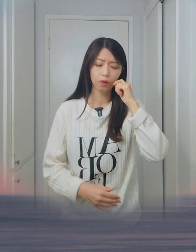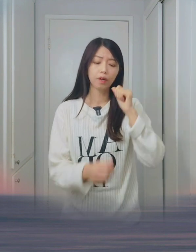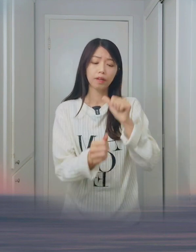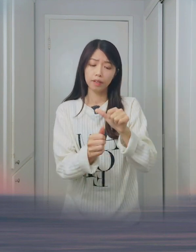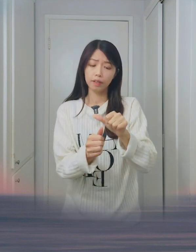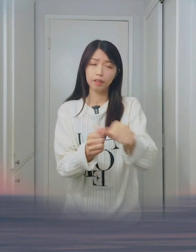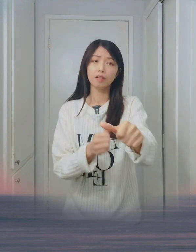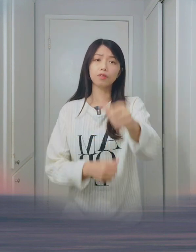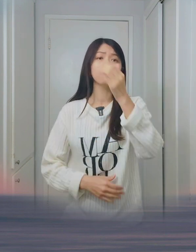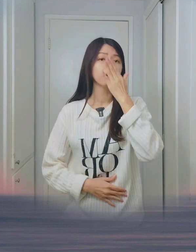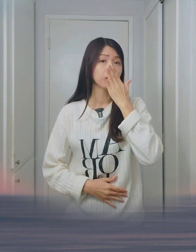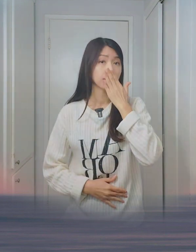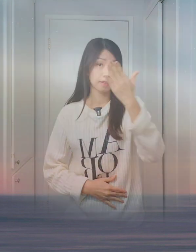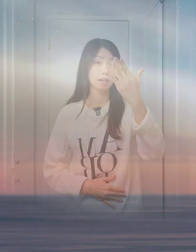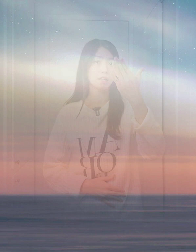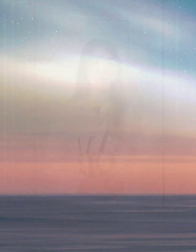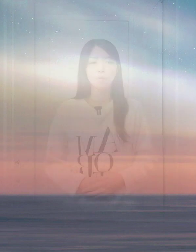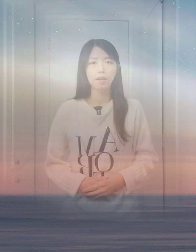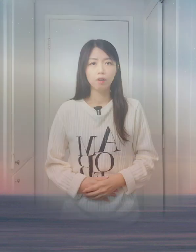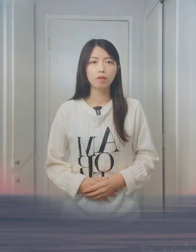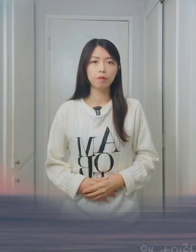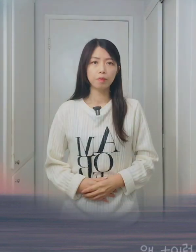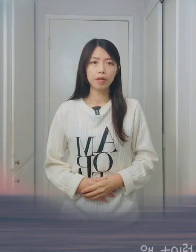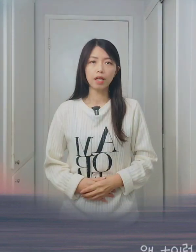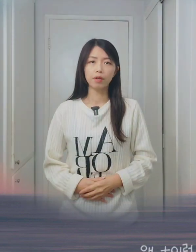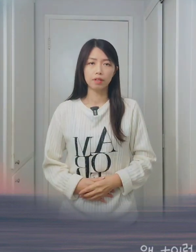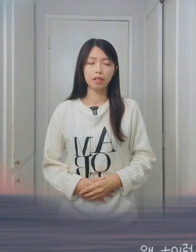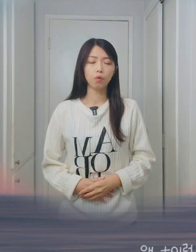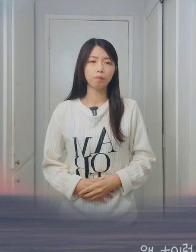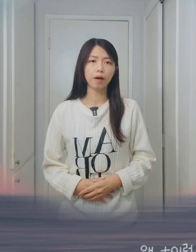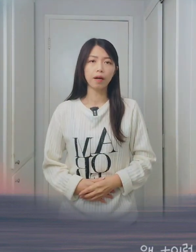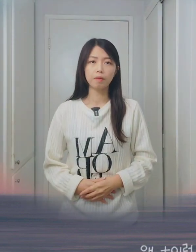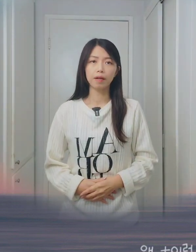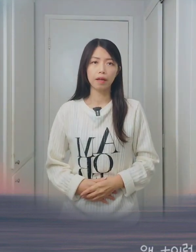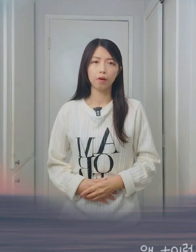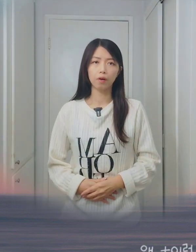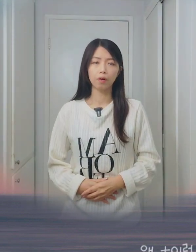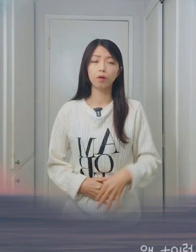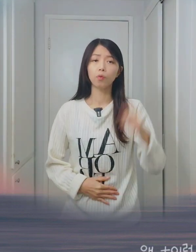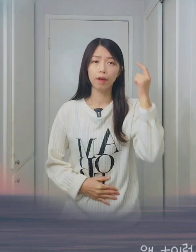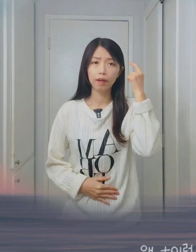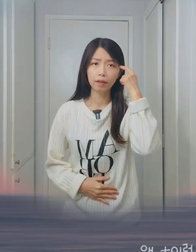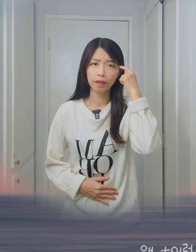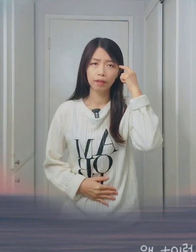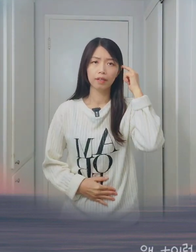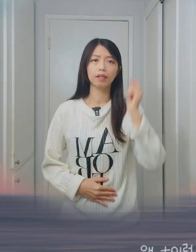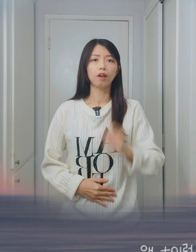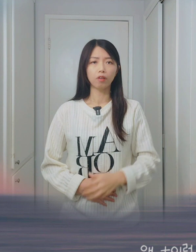역경도 이길 수 있잖아요. 왜 이런 슬픔 찾아왔는지 원망하지 마세요.